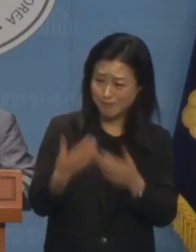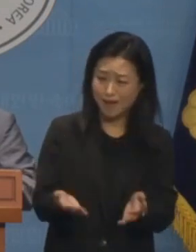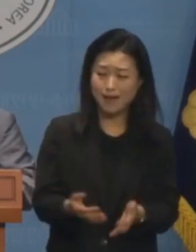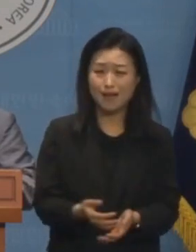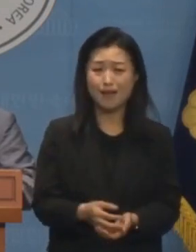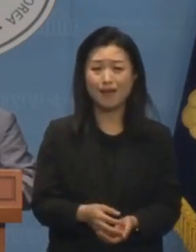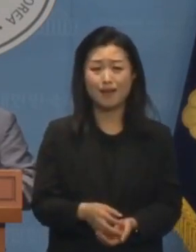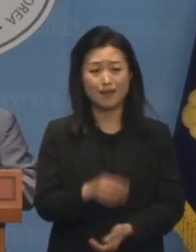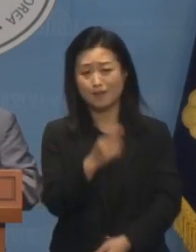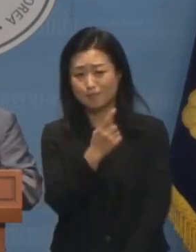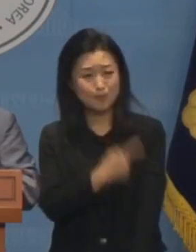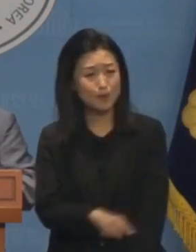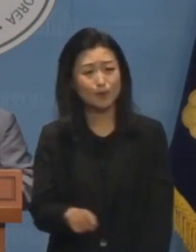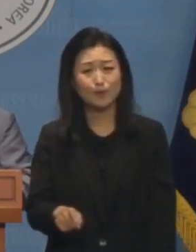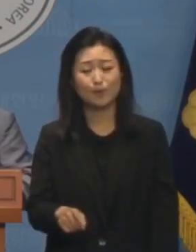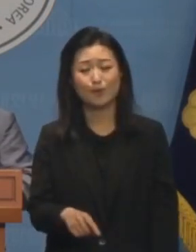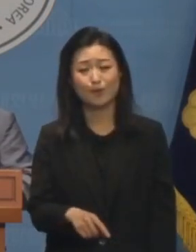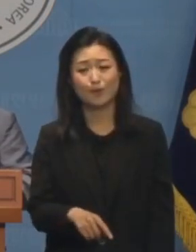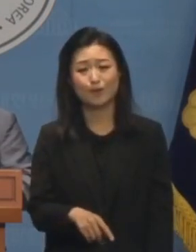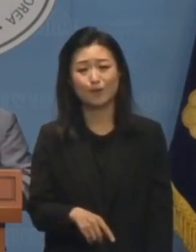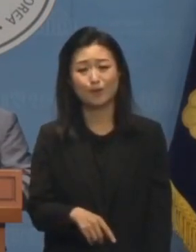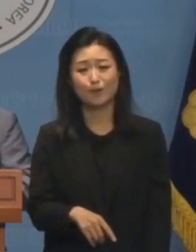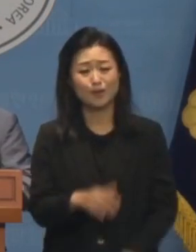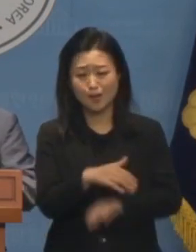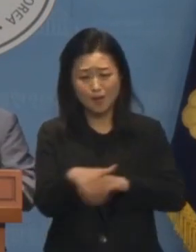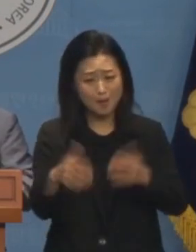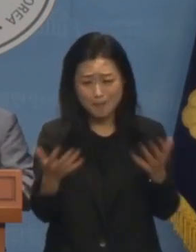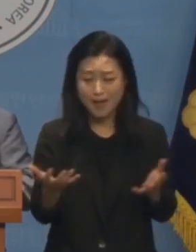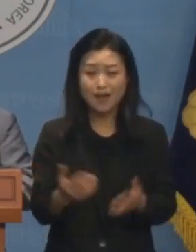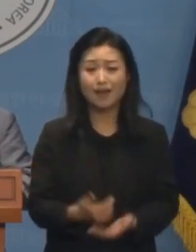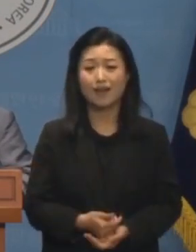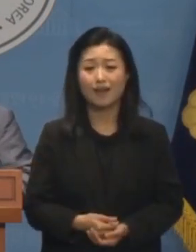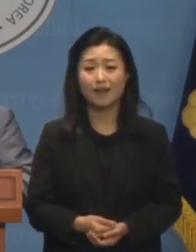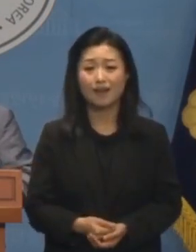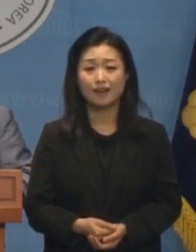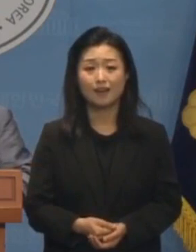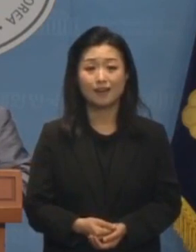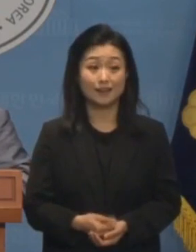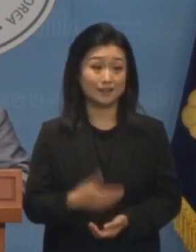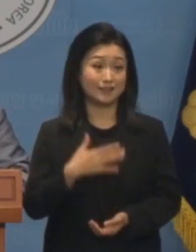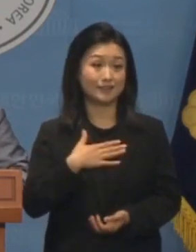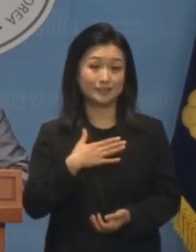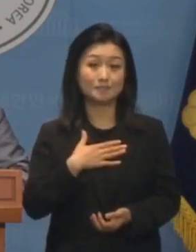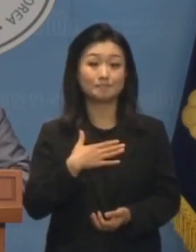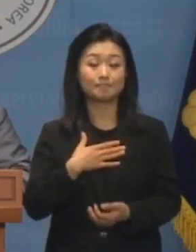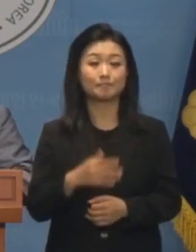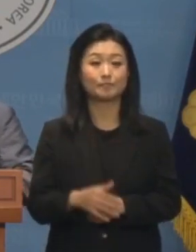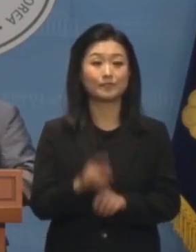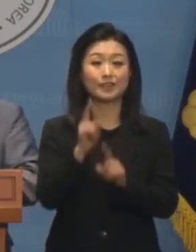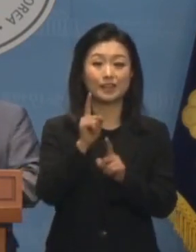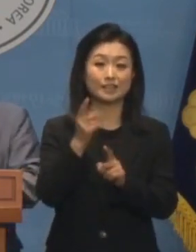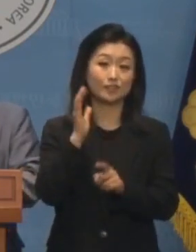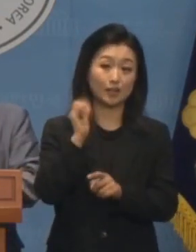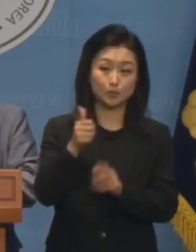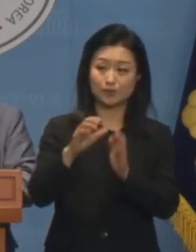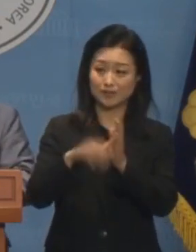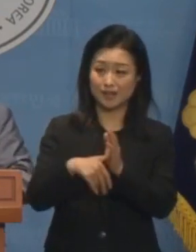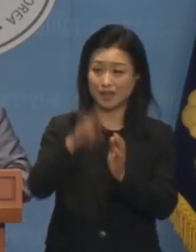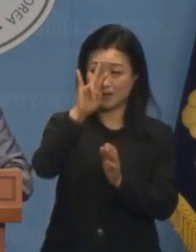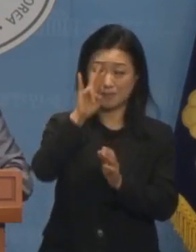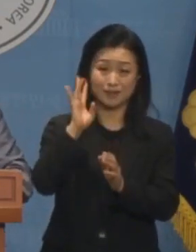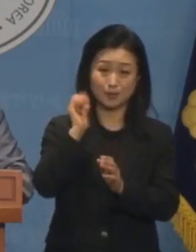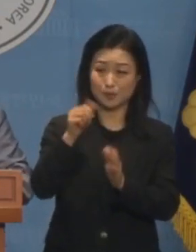이렇게 무능하고 이렇게 무대책으로 일관할 줄은 몰랐습니다. 저희들이 이명박 박근혜 때도 지금보다